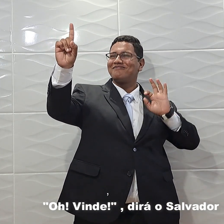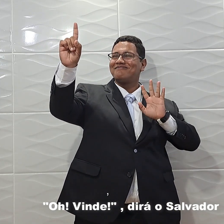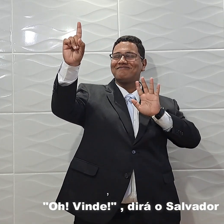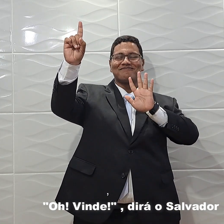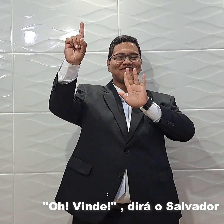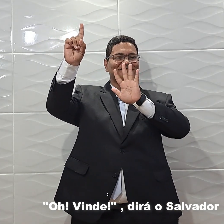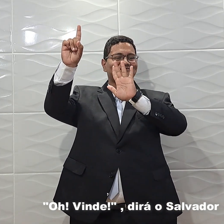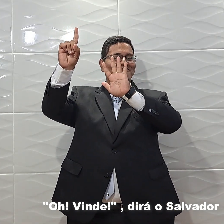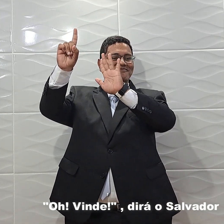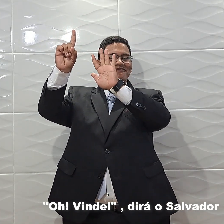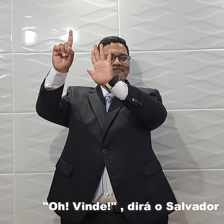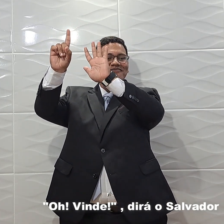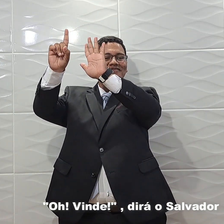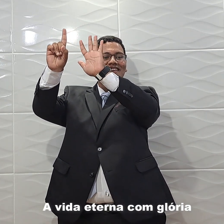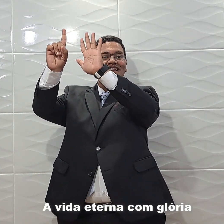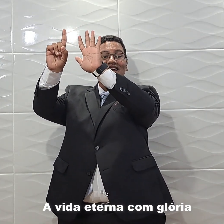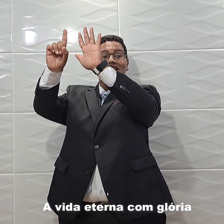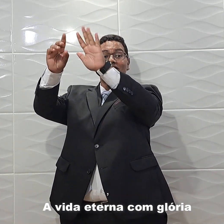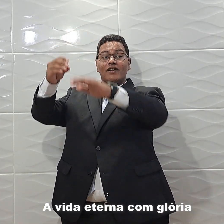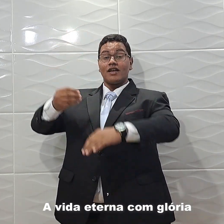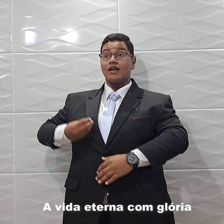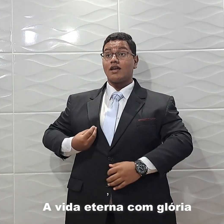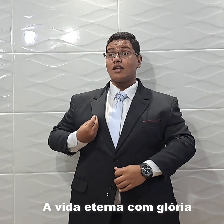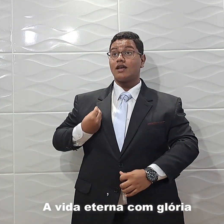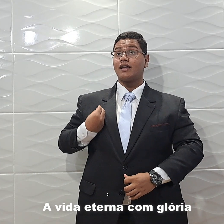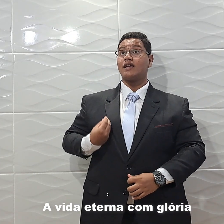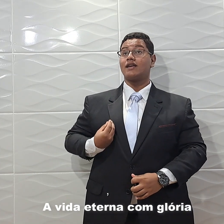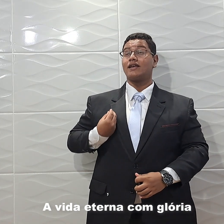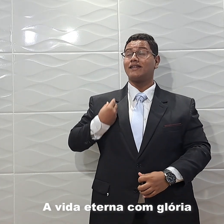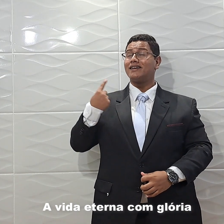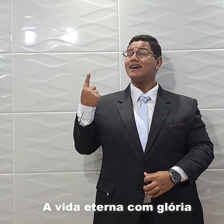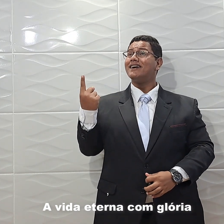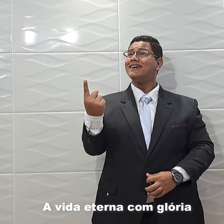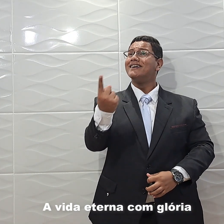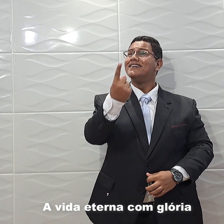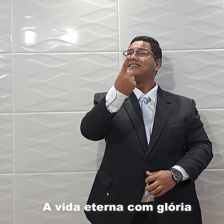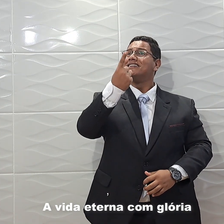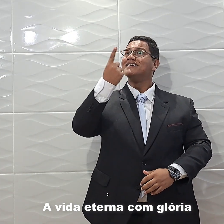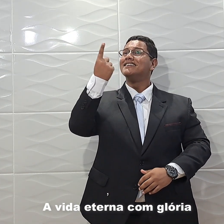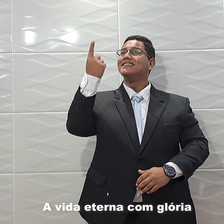A vida eterna com glória